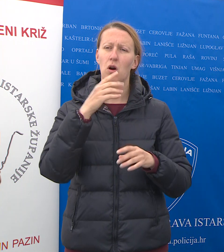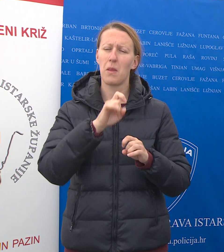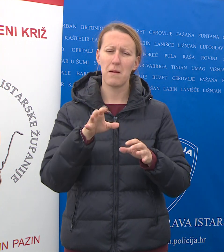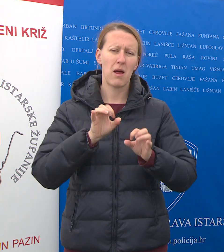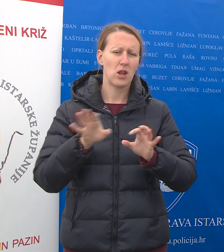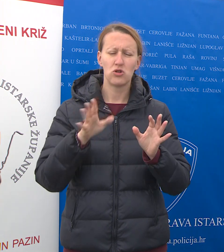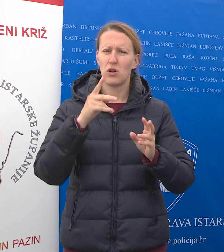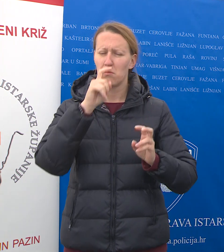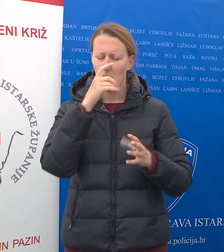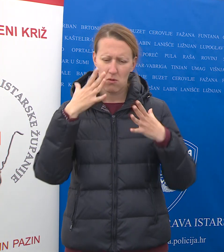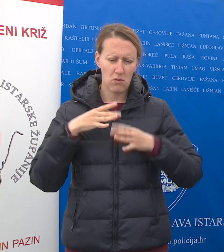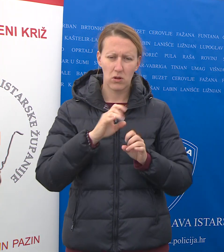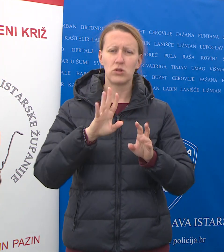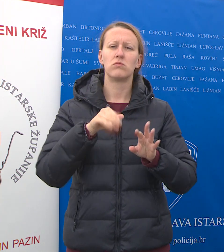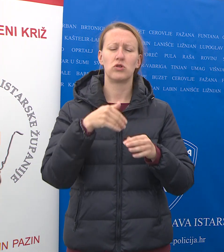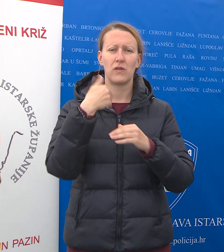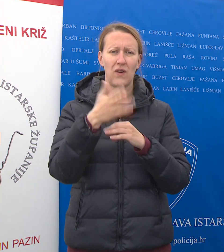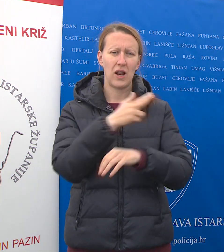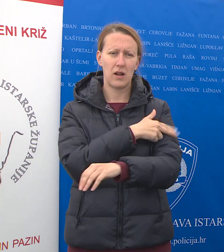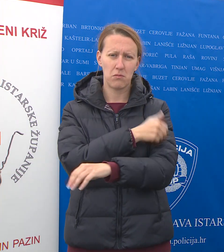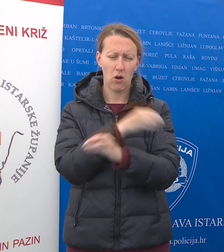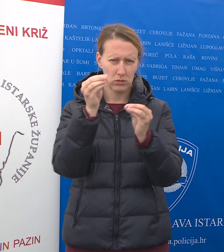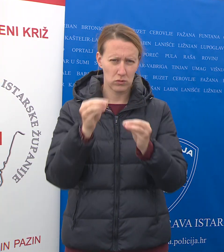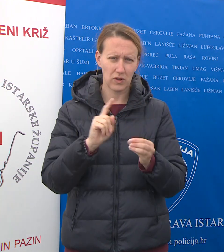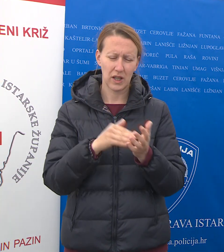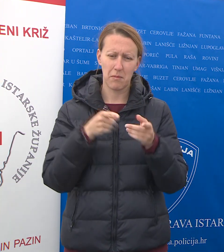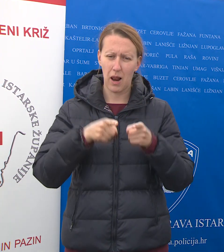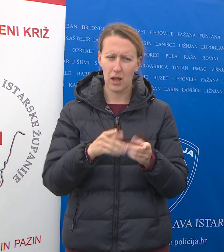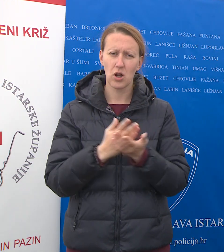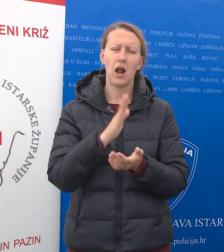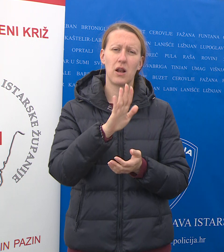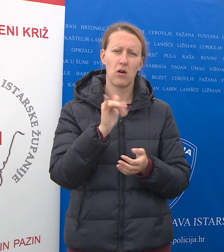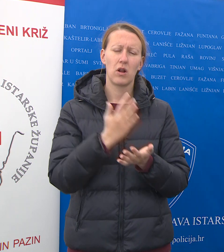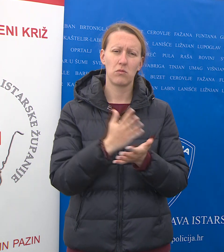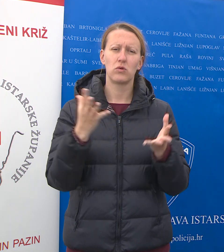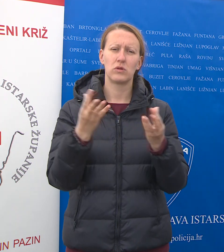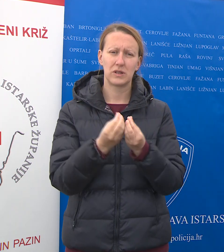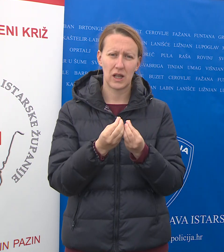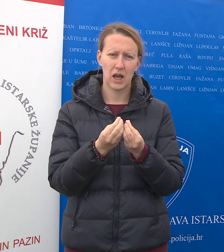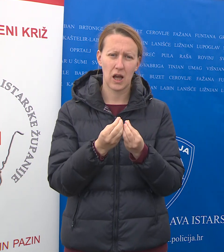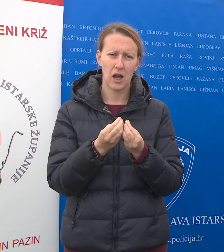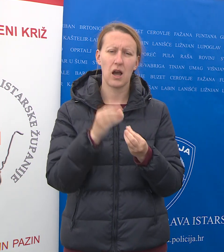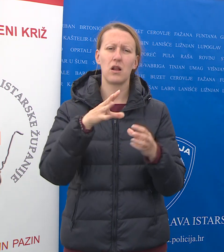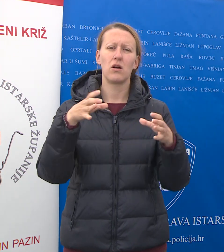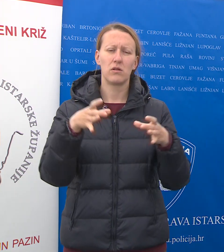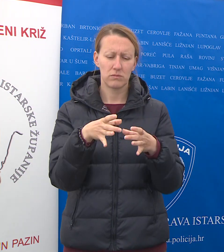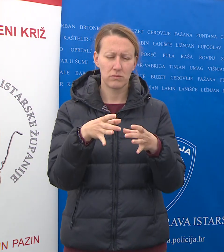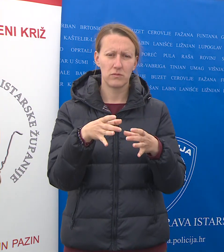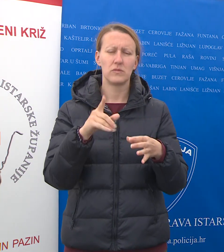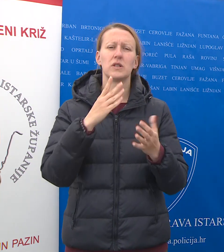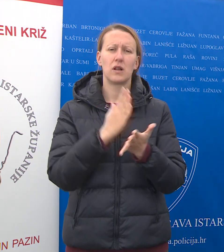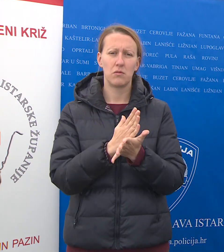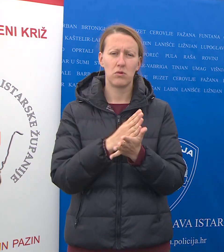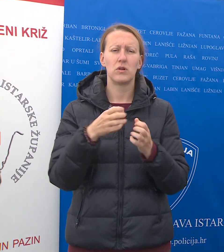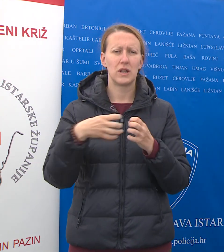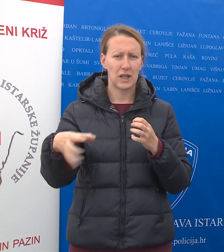simptoma, biti pozicionirani izvan bolničkog sustava, ali na način da budu zajedno, takozvano kohortiranje, i da